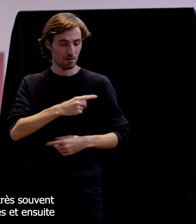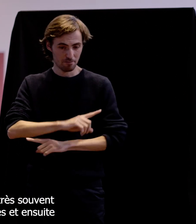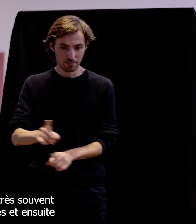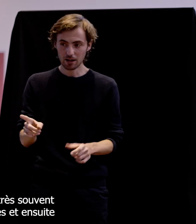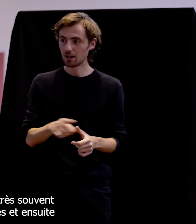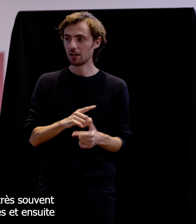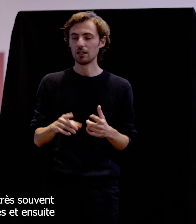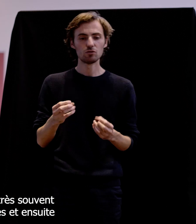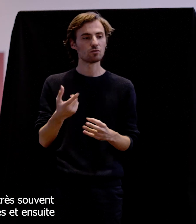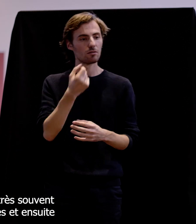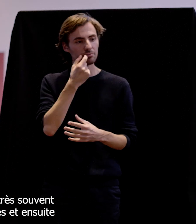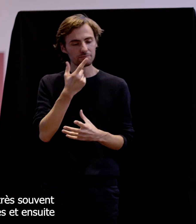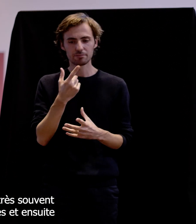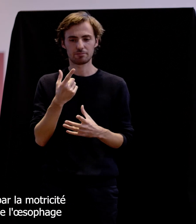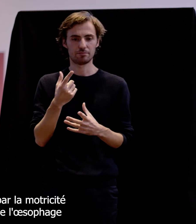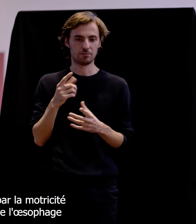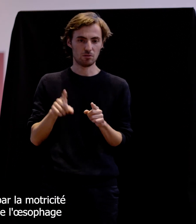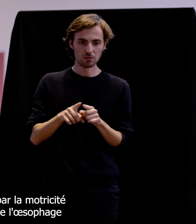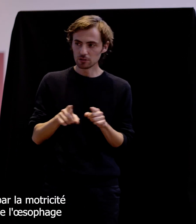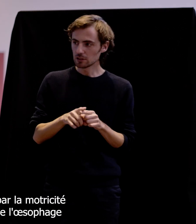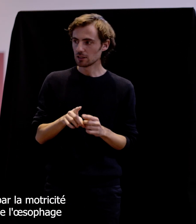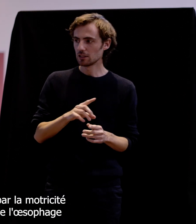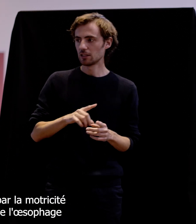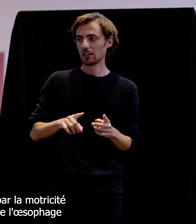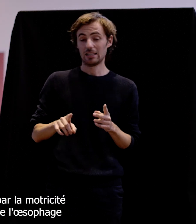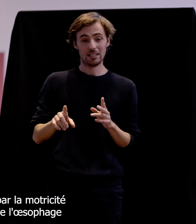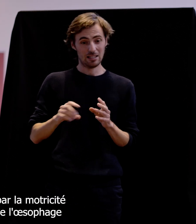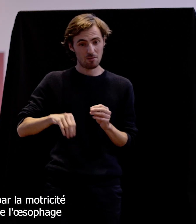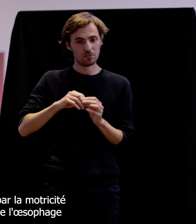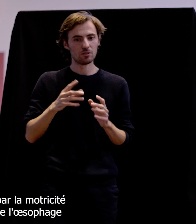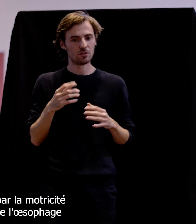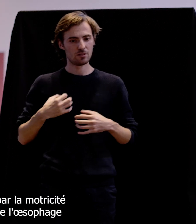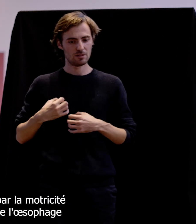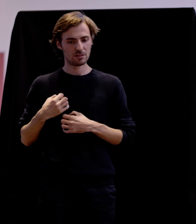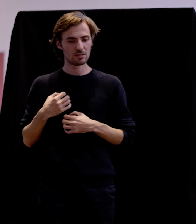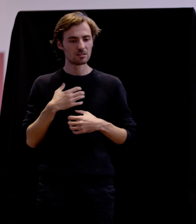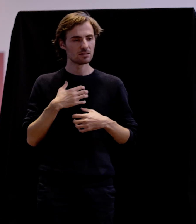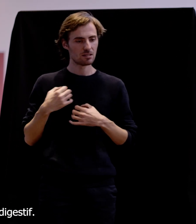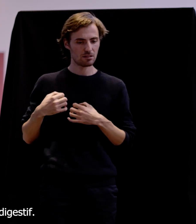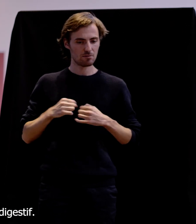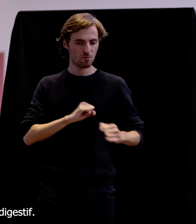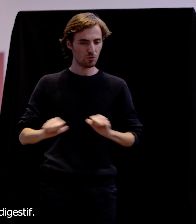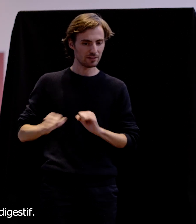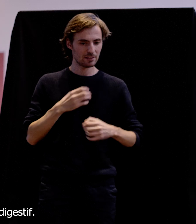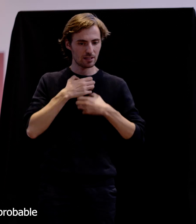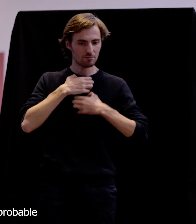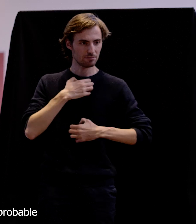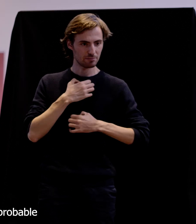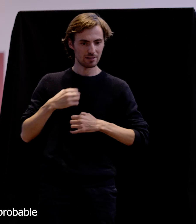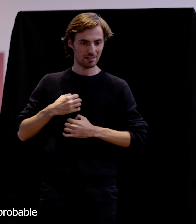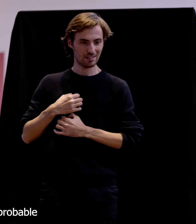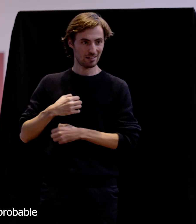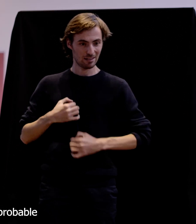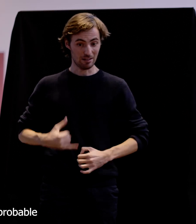même très souvent des antibiotiques. Et ensuite, elle est modifiée par la motricité de l'estomac et de l'œsophage, hein, et du tube digestif. Donc,